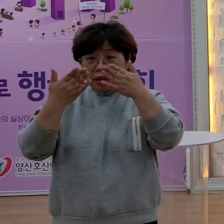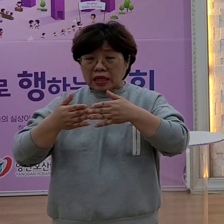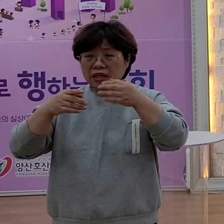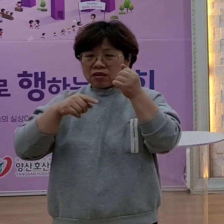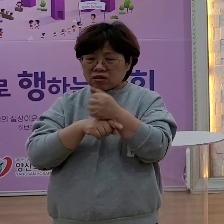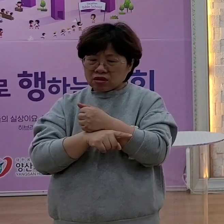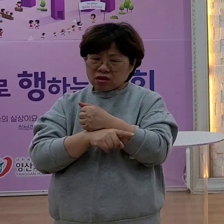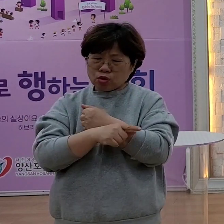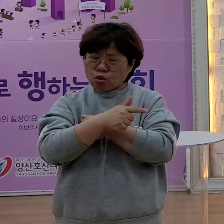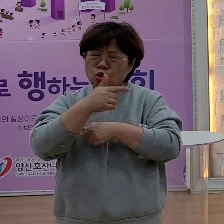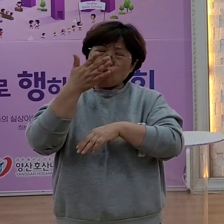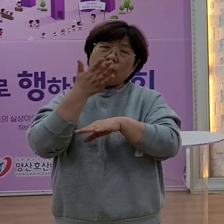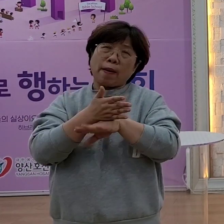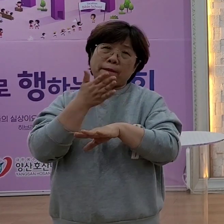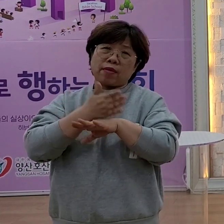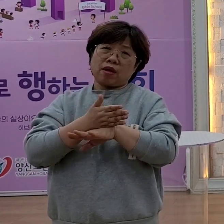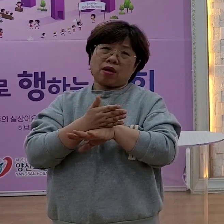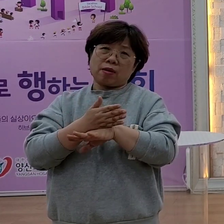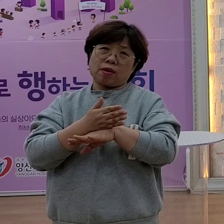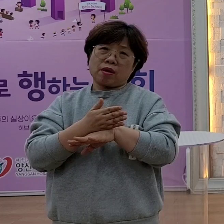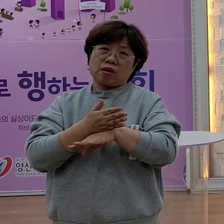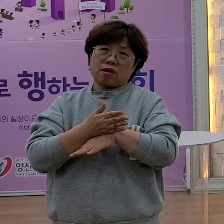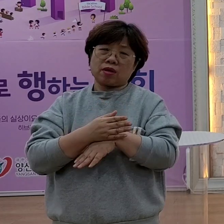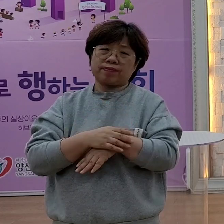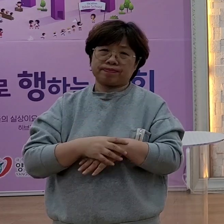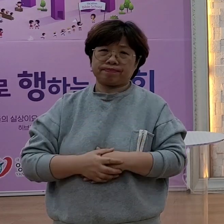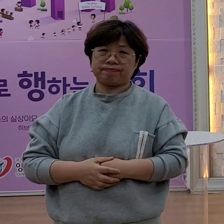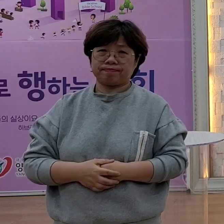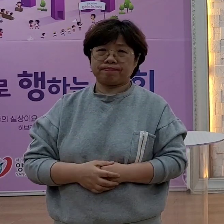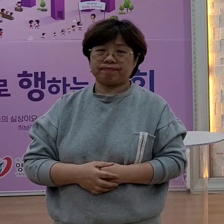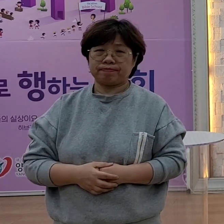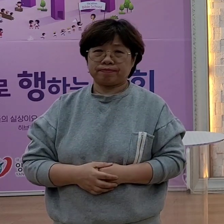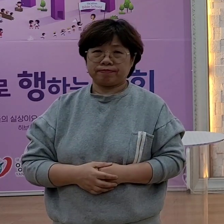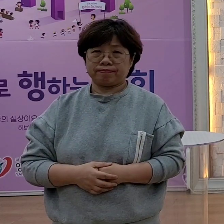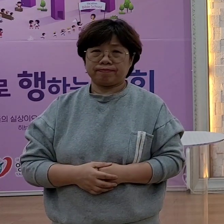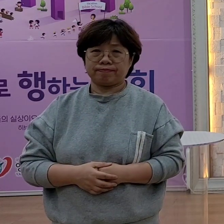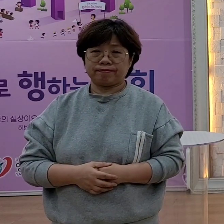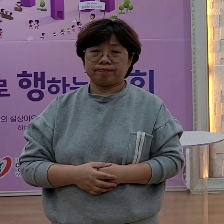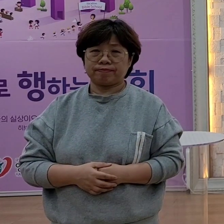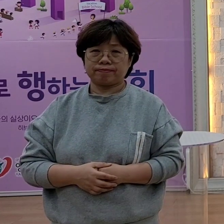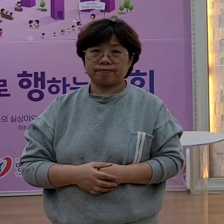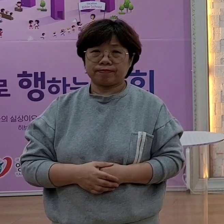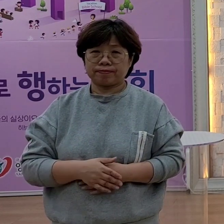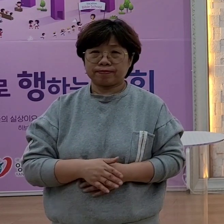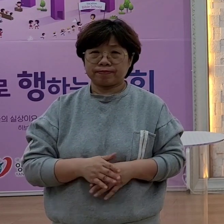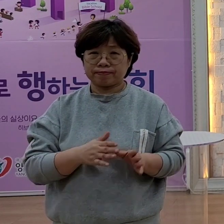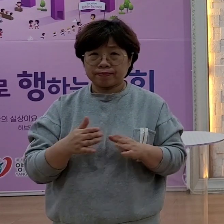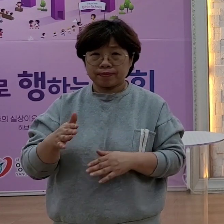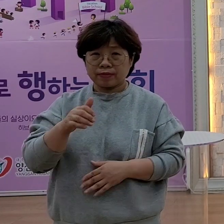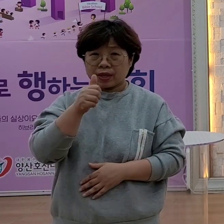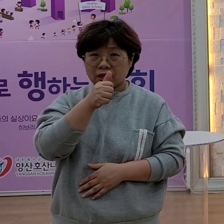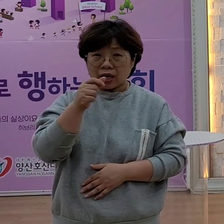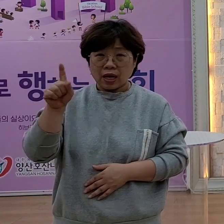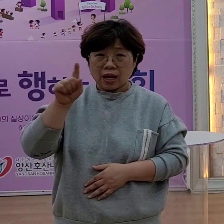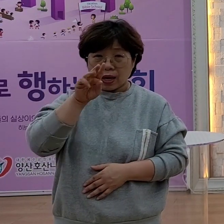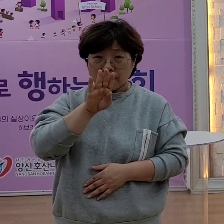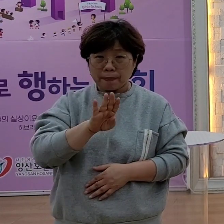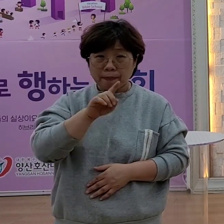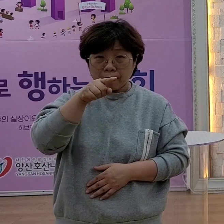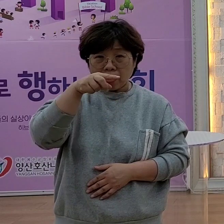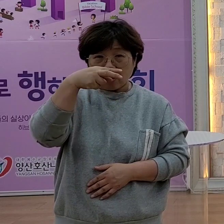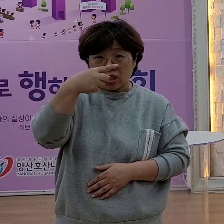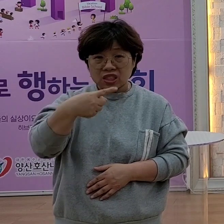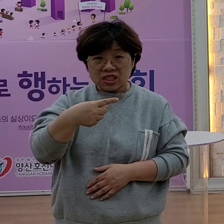가치부터 우리가 생각할 수 있어야 되는 것이죠. 여러분 하버드 대학에 저도 안 가봤지만